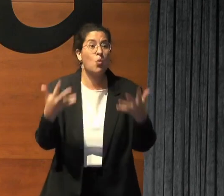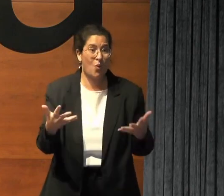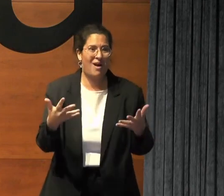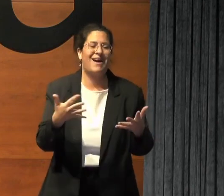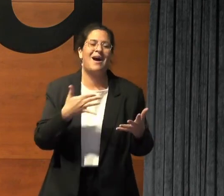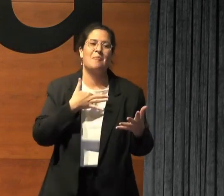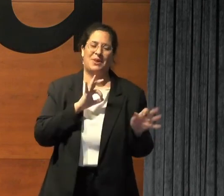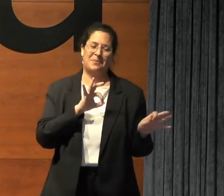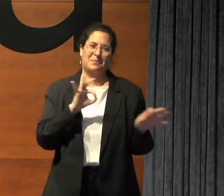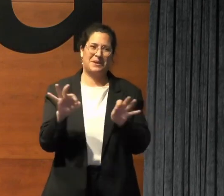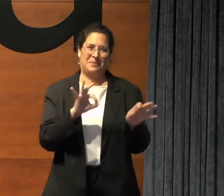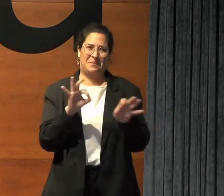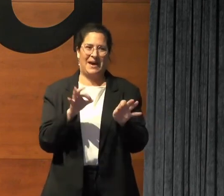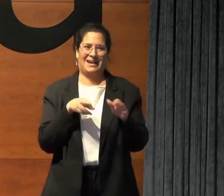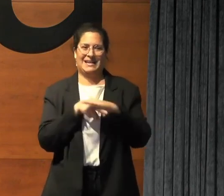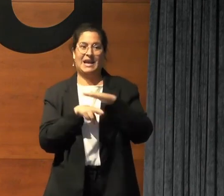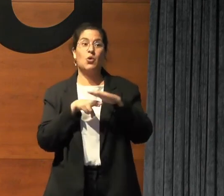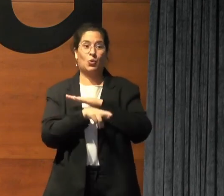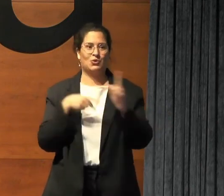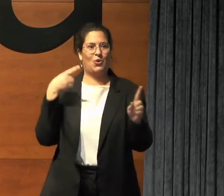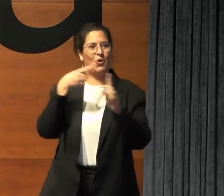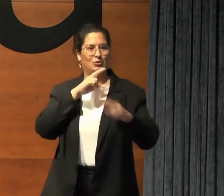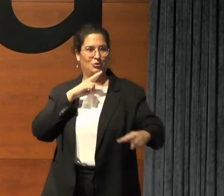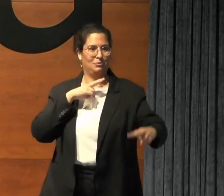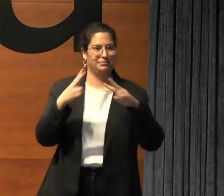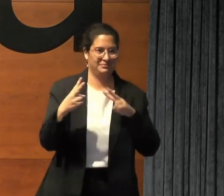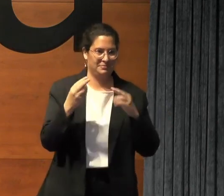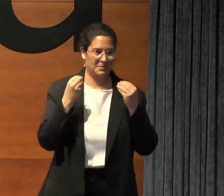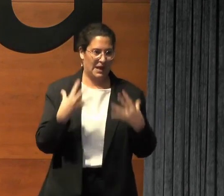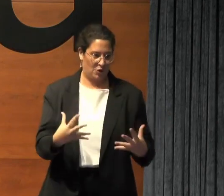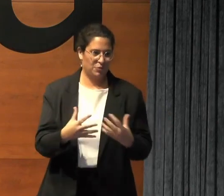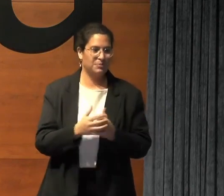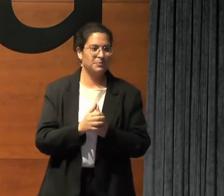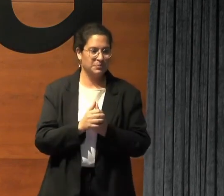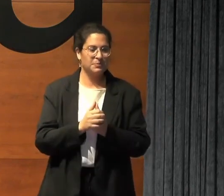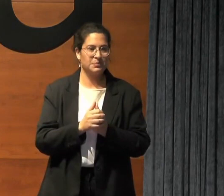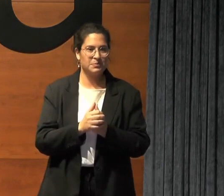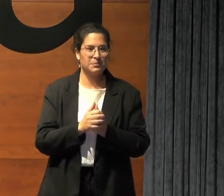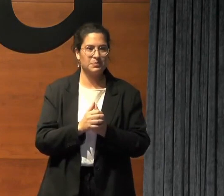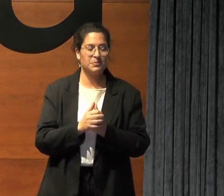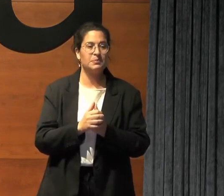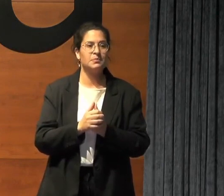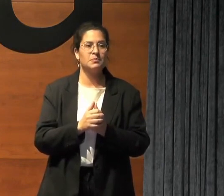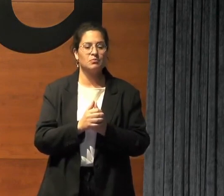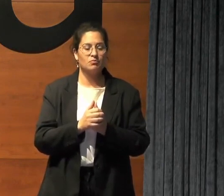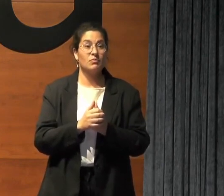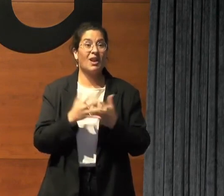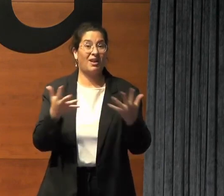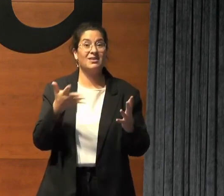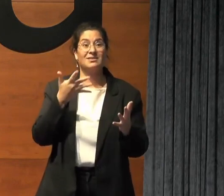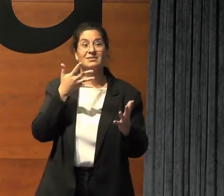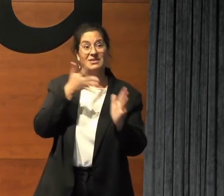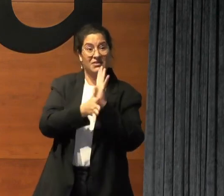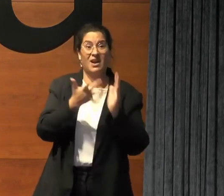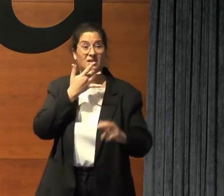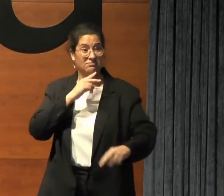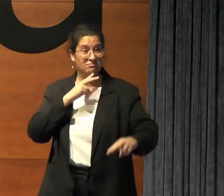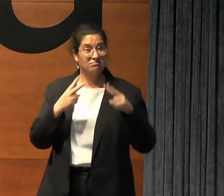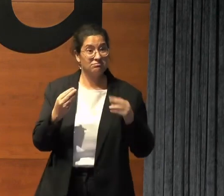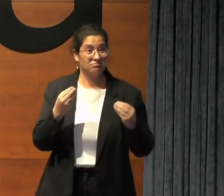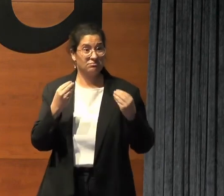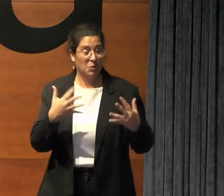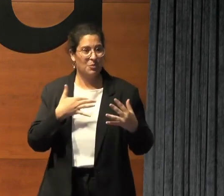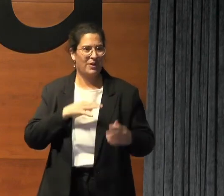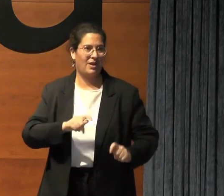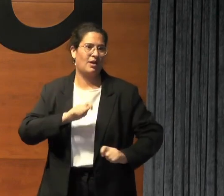Las demandas surgen en un contexto, como digo, y si esas demandas están controladas y hay una preparación